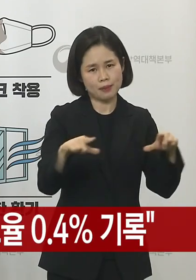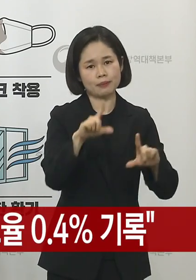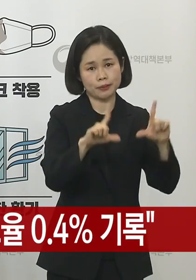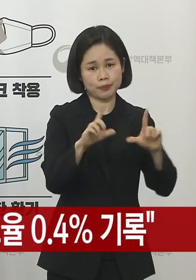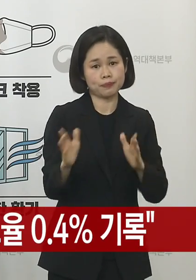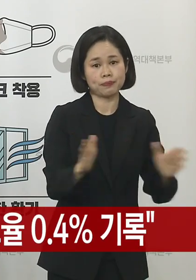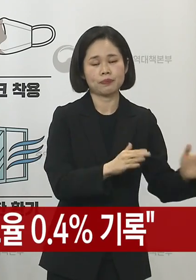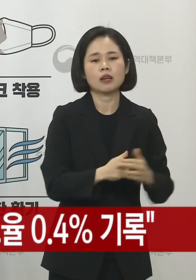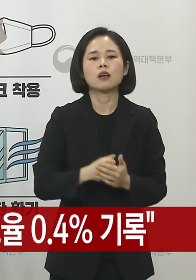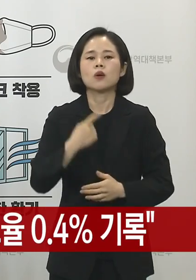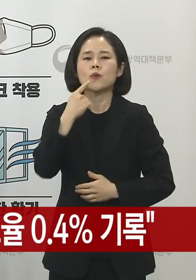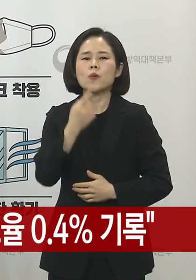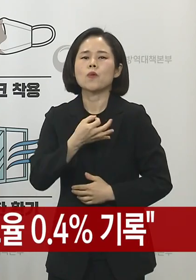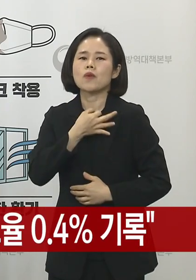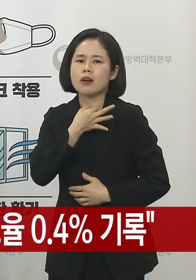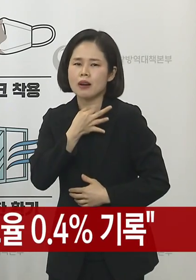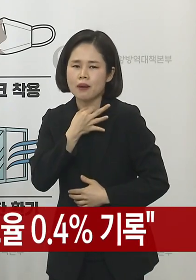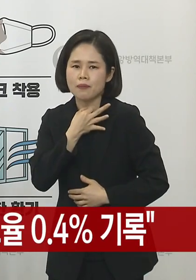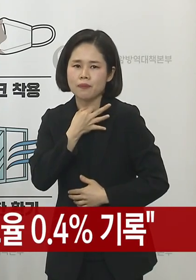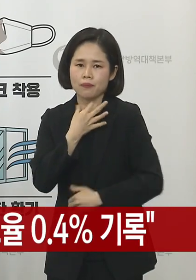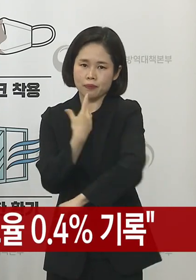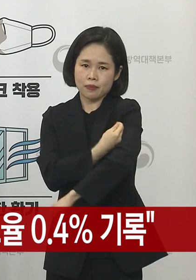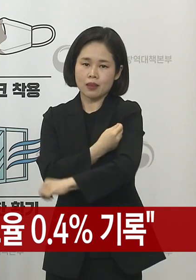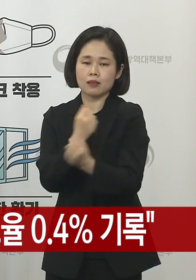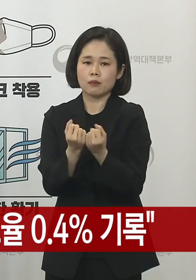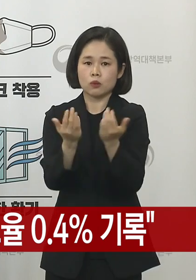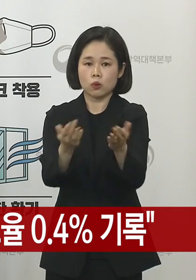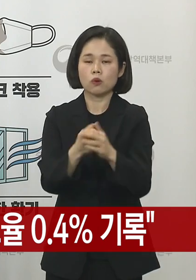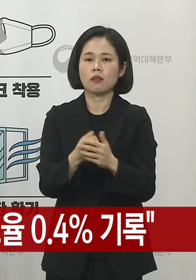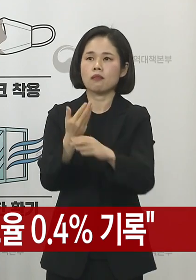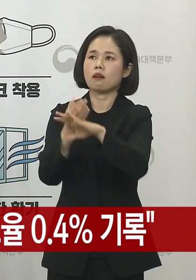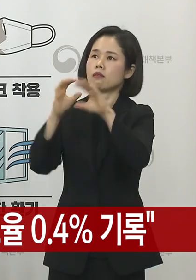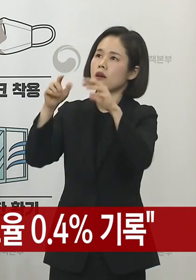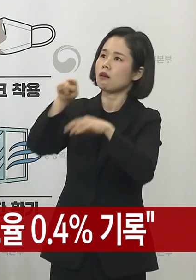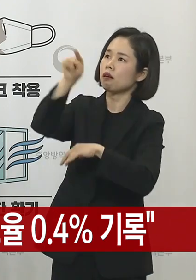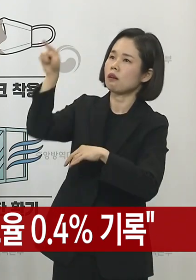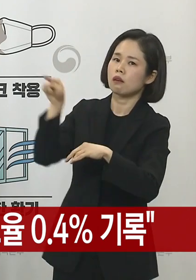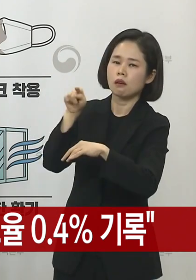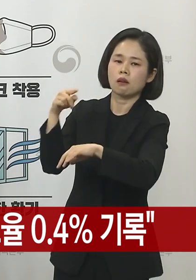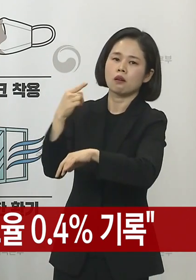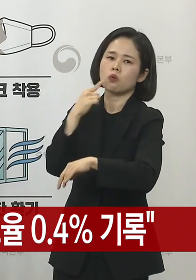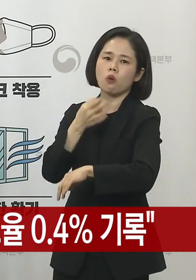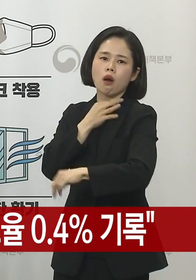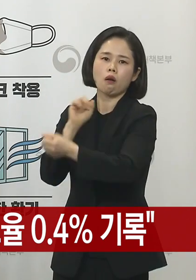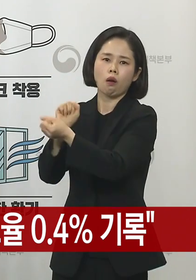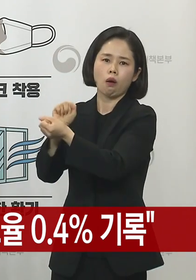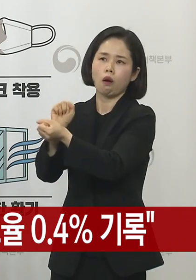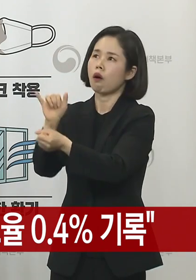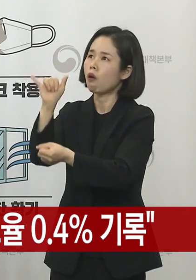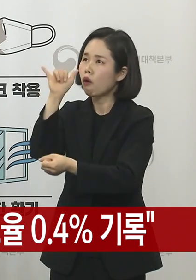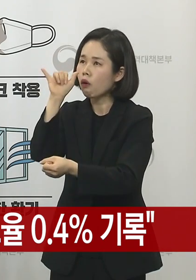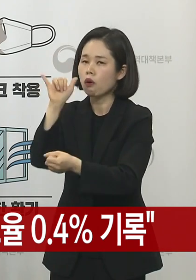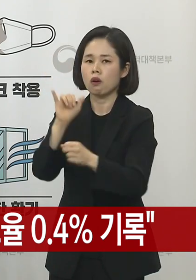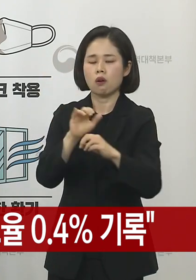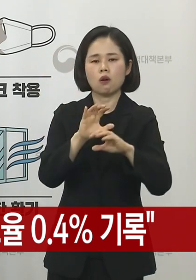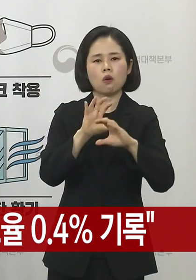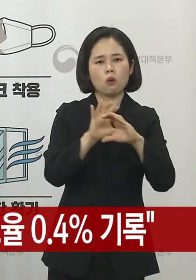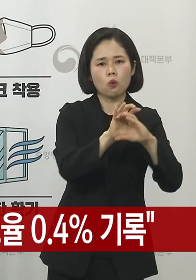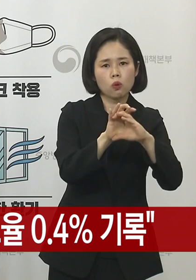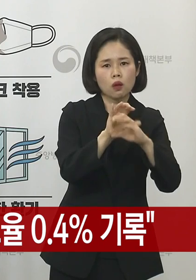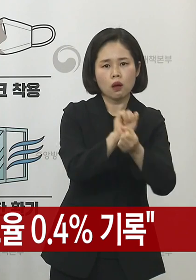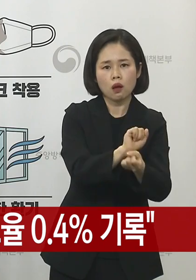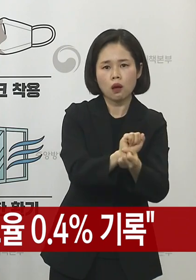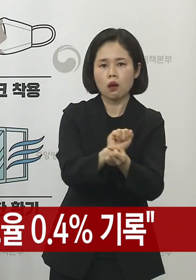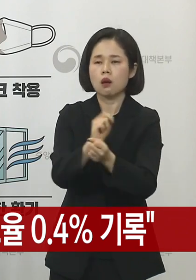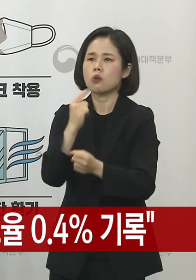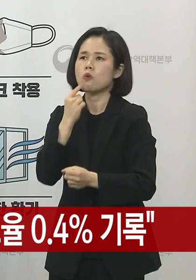다음은 인플루엔자 예방접종 관련 안내입니다. 일부 국가에서 인플루엔자 발생이 증가하고 있어 코로나19와 인플루엔자 동시